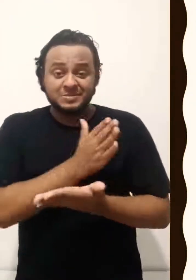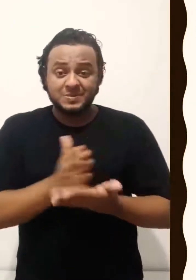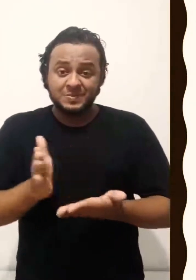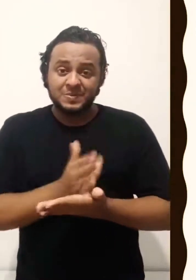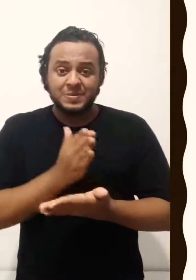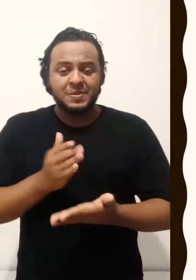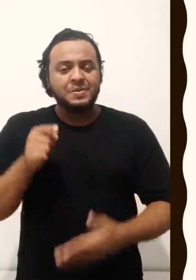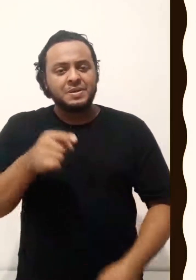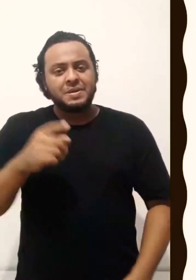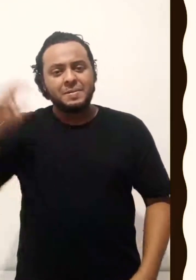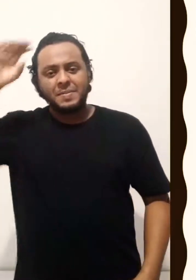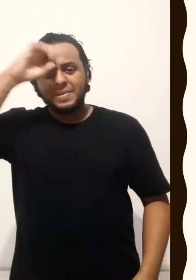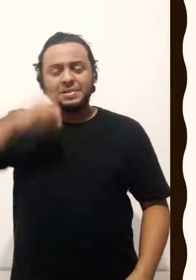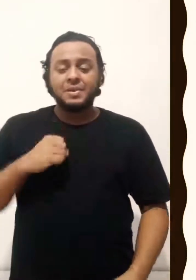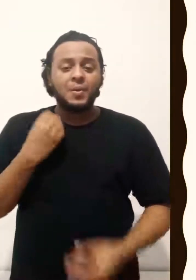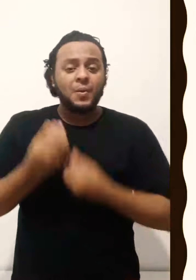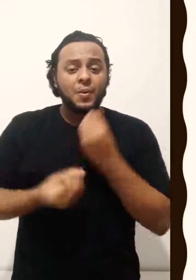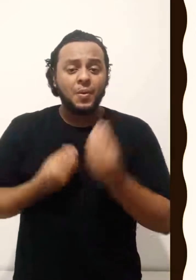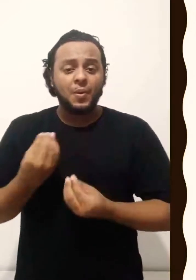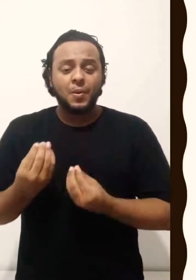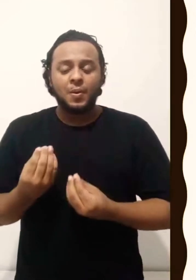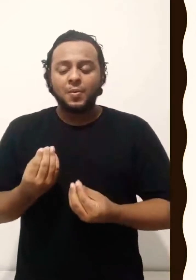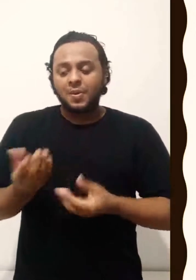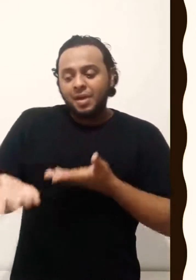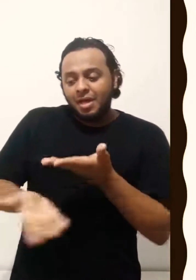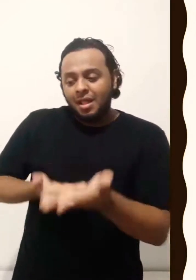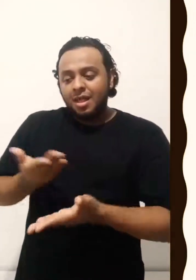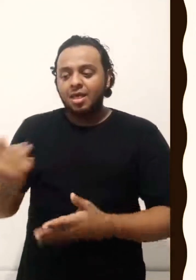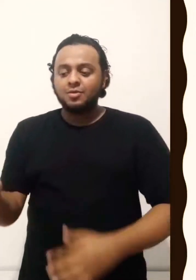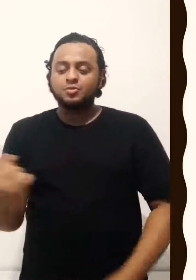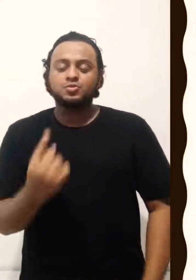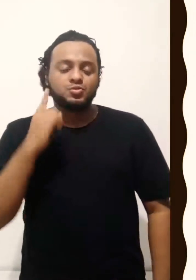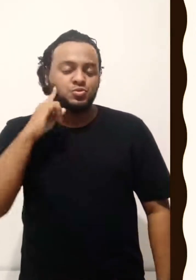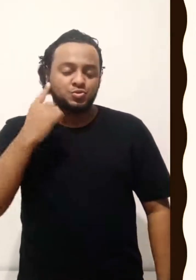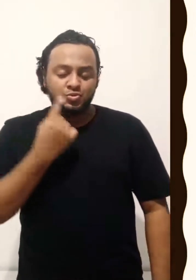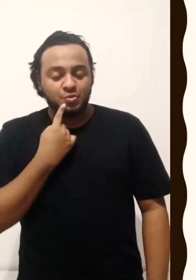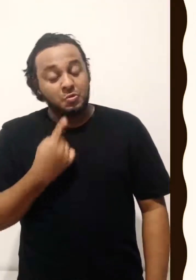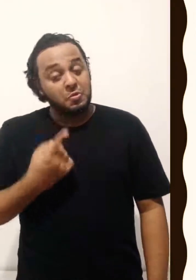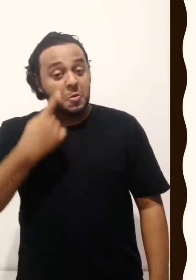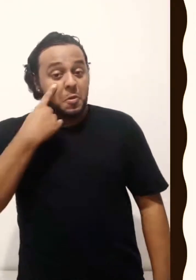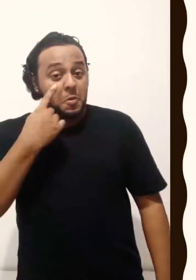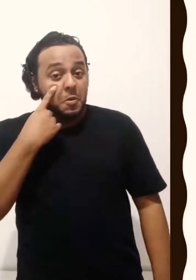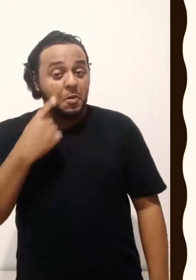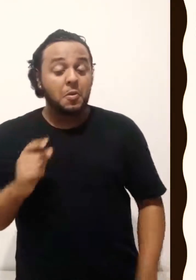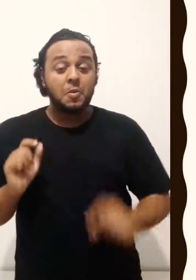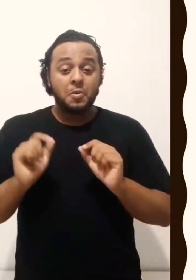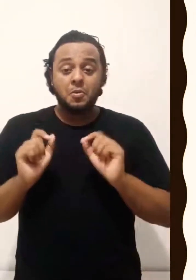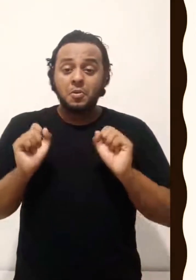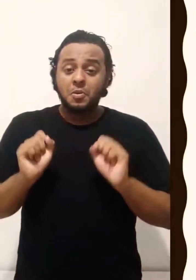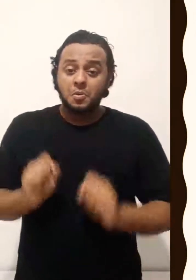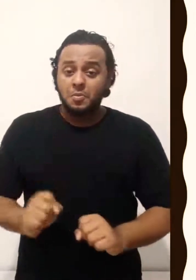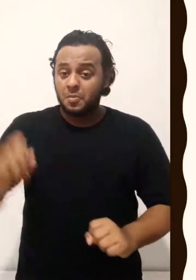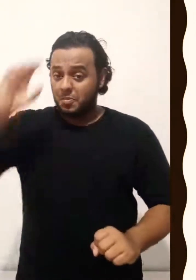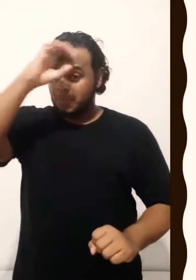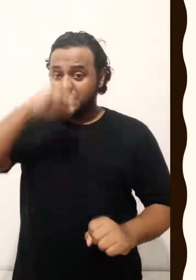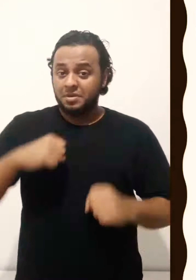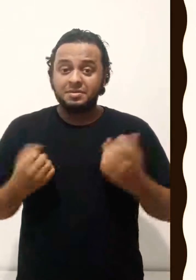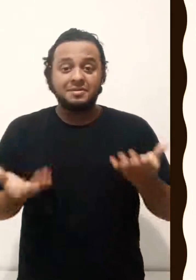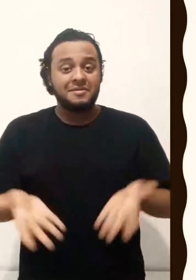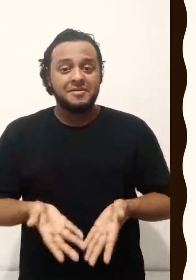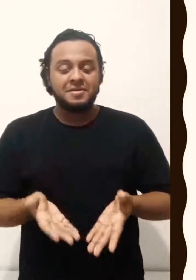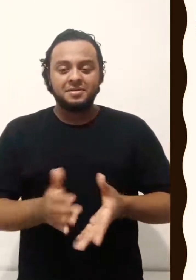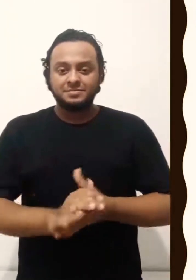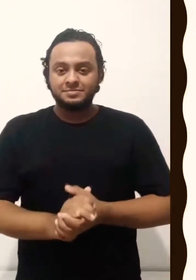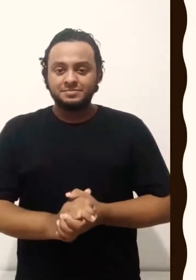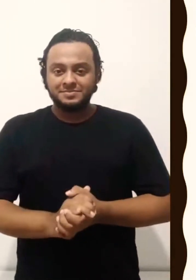dicas para você atender um surdo de maneira adequada e vamos ver o que você